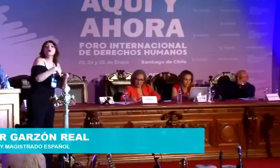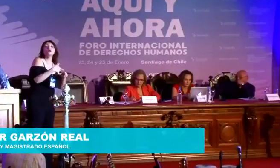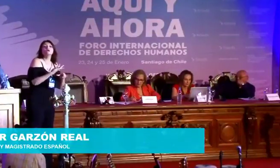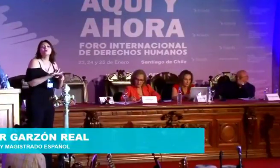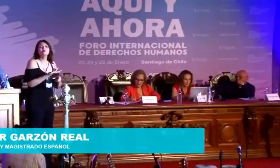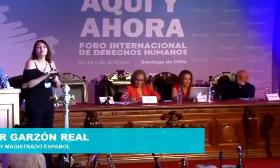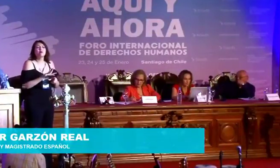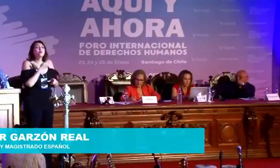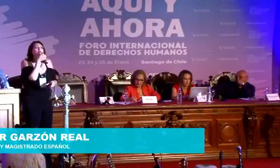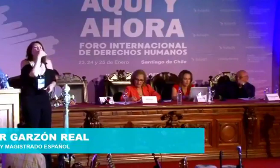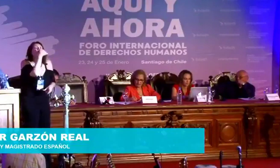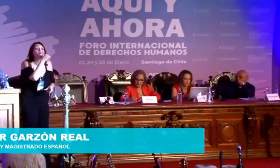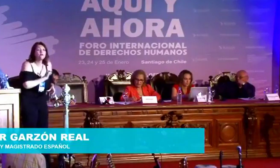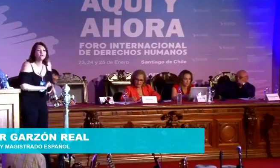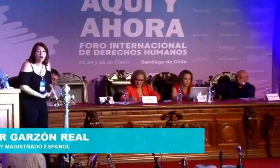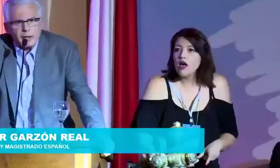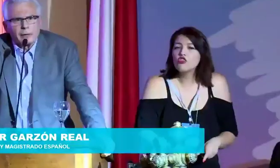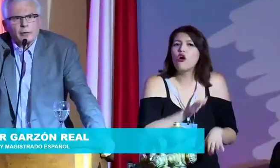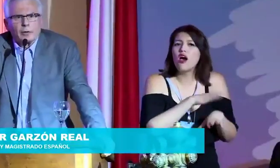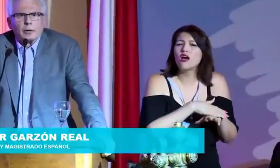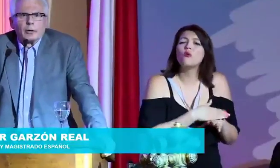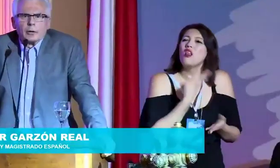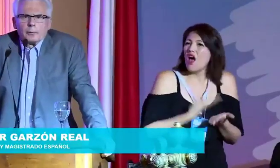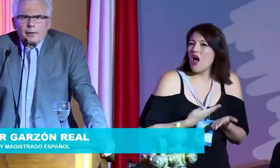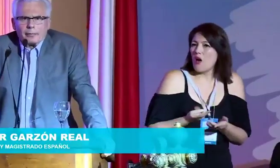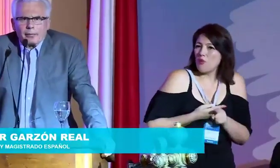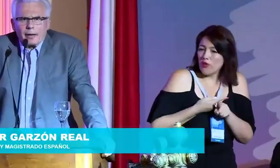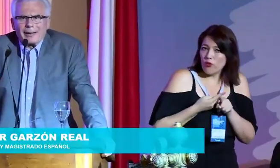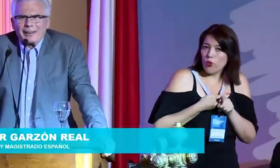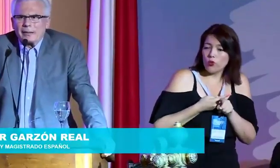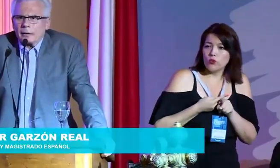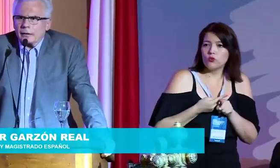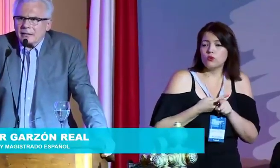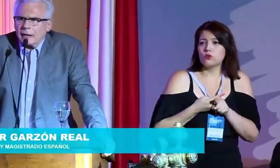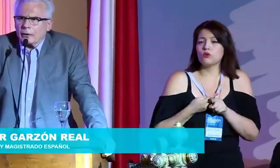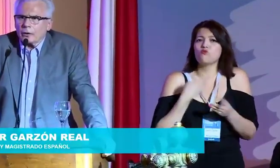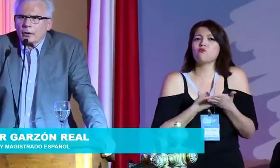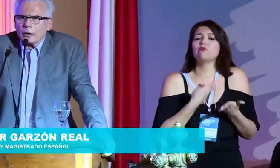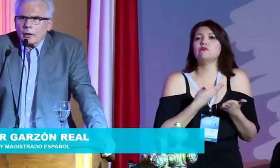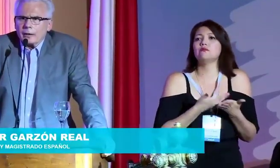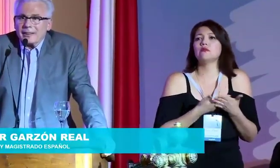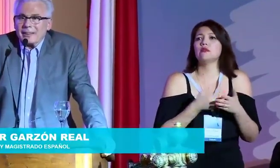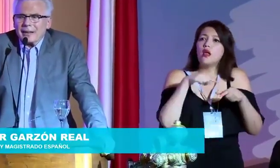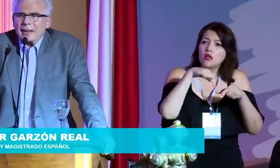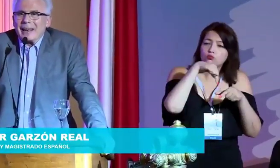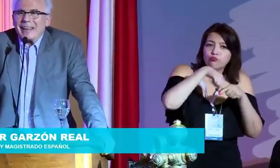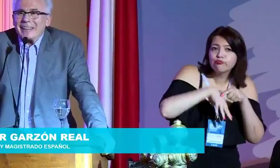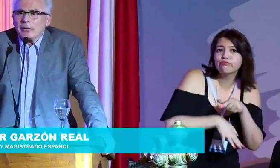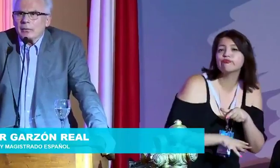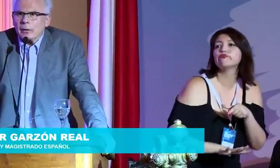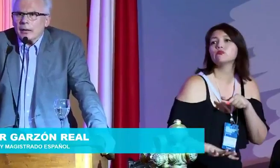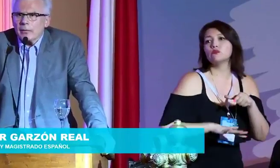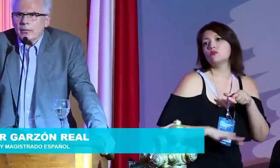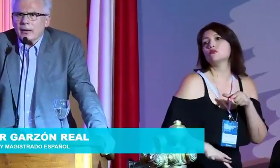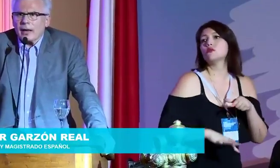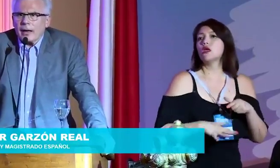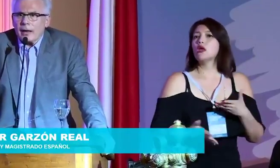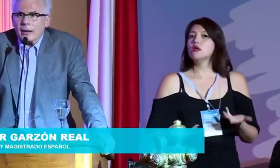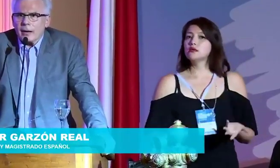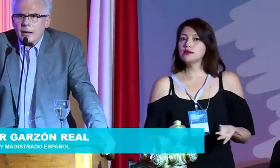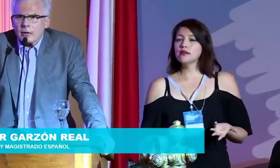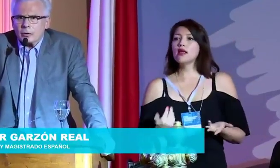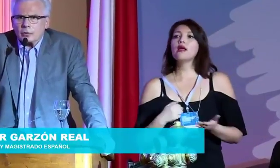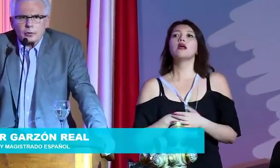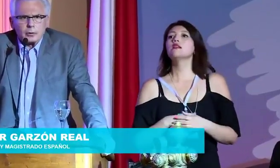explotación privada, del aprovechamiento parcial interesado, de la incidencia